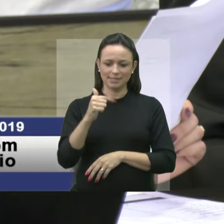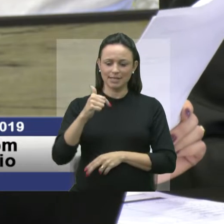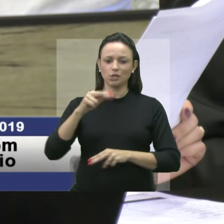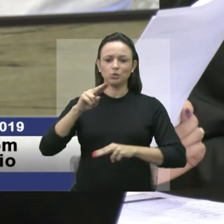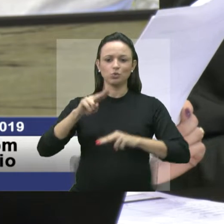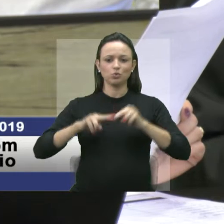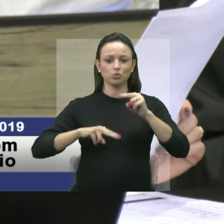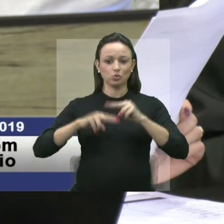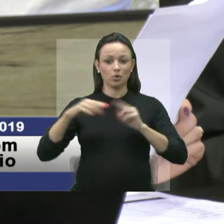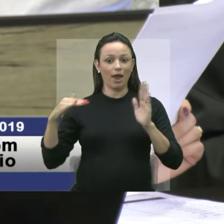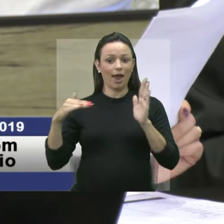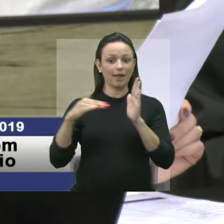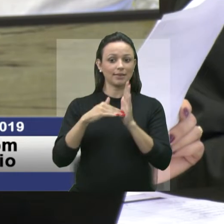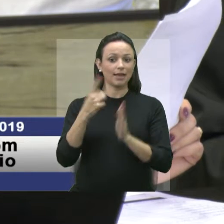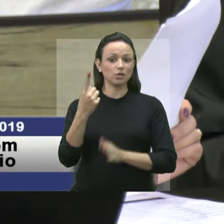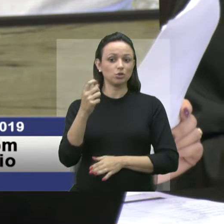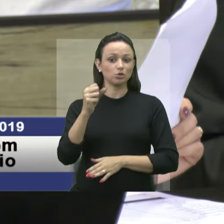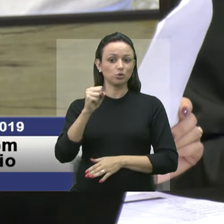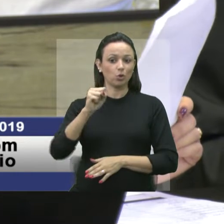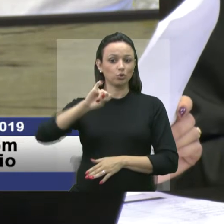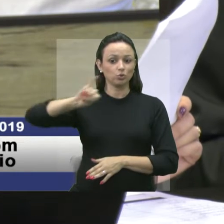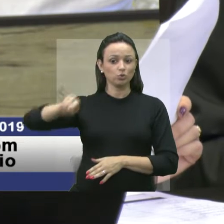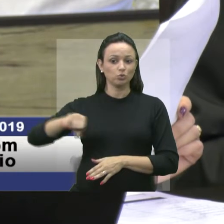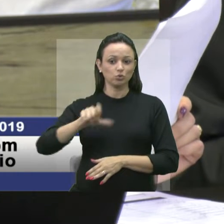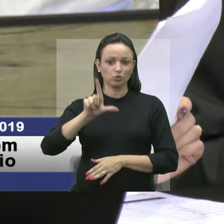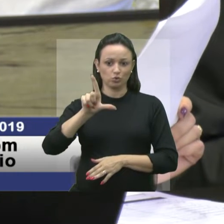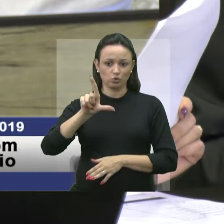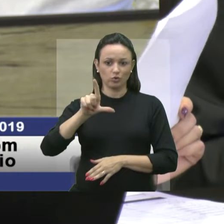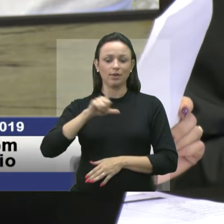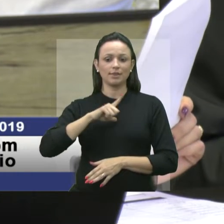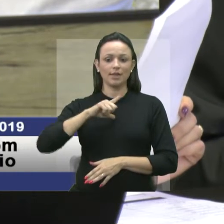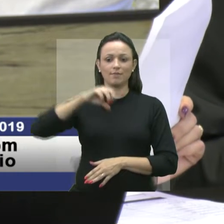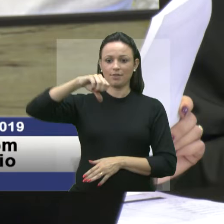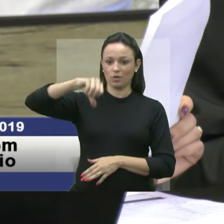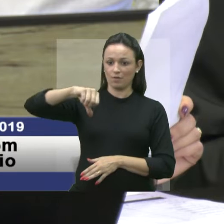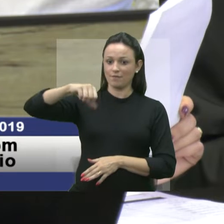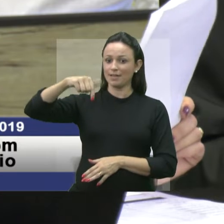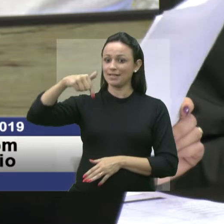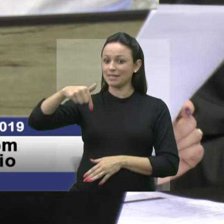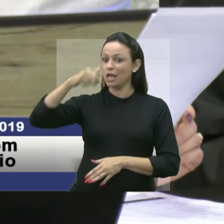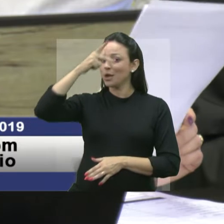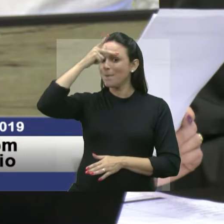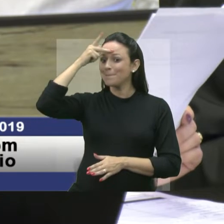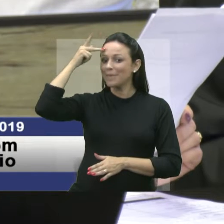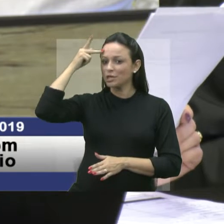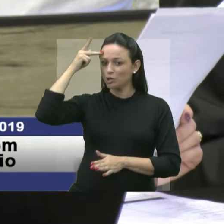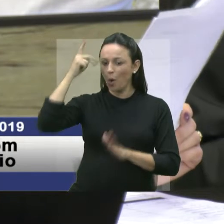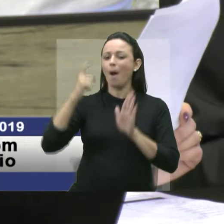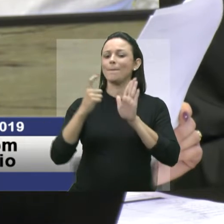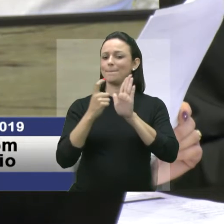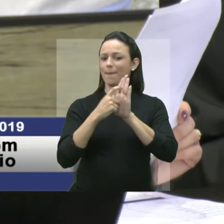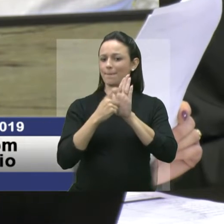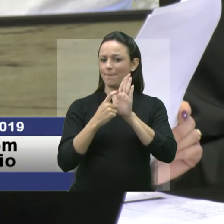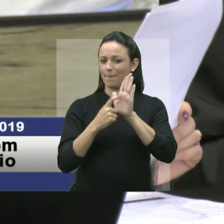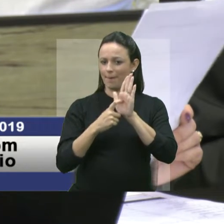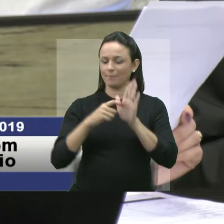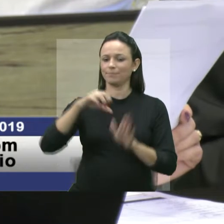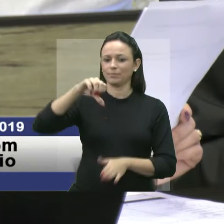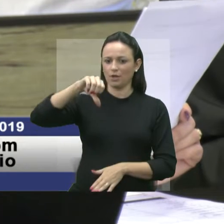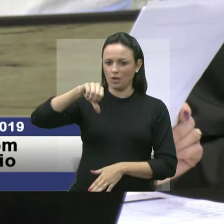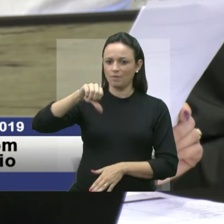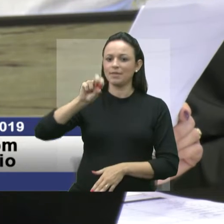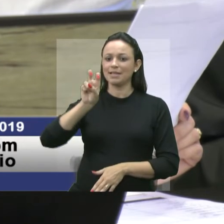a 18 de julho e contou com a participação de 97 pessoas, sendo que desse total, 95